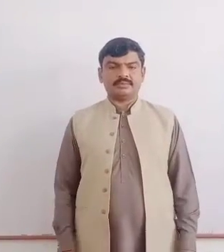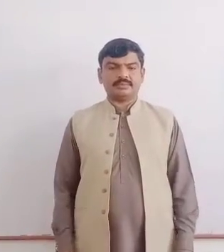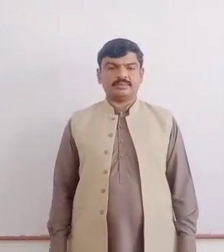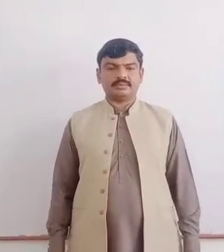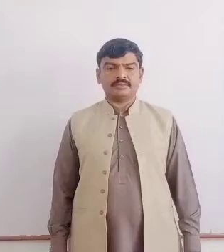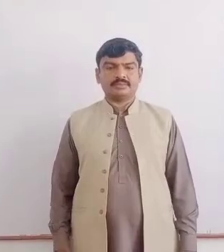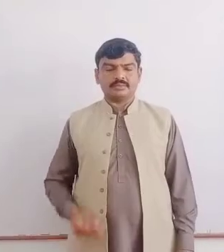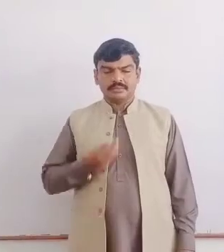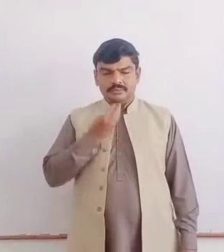मुरझाना,